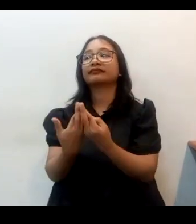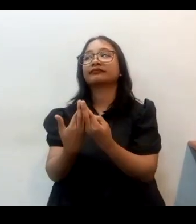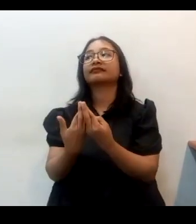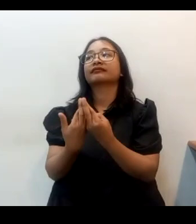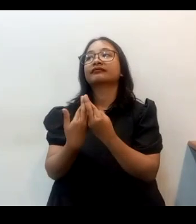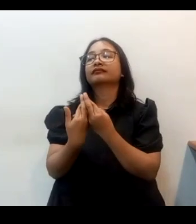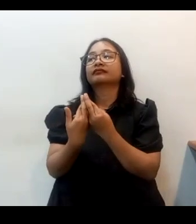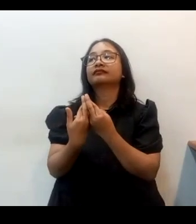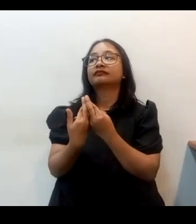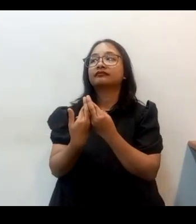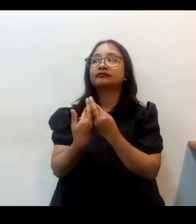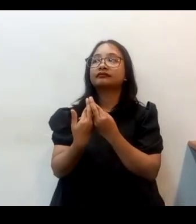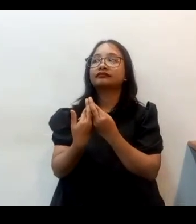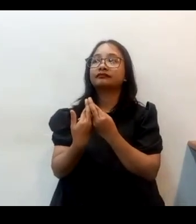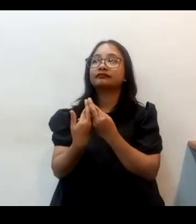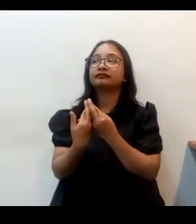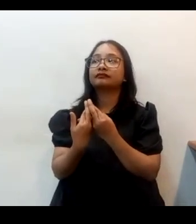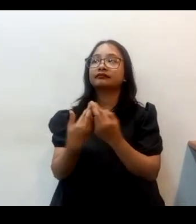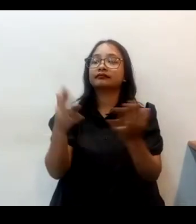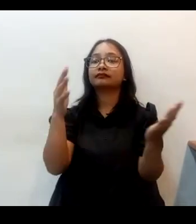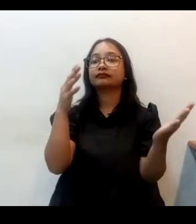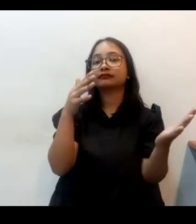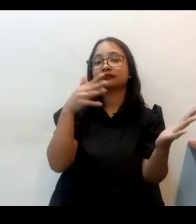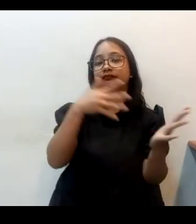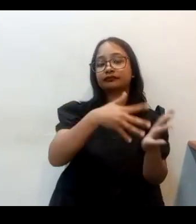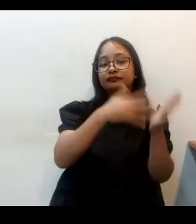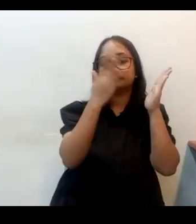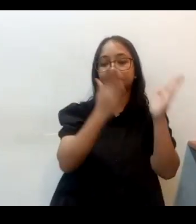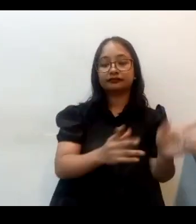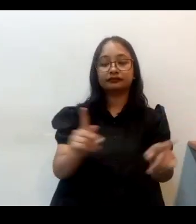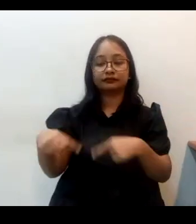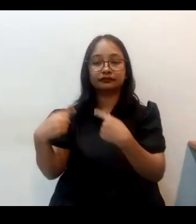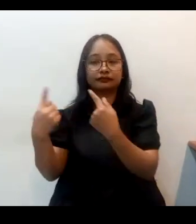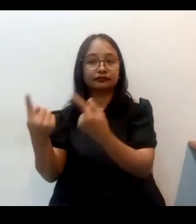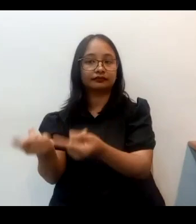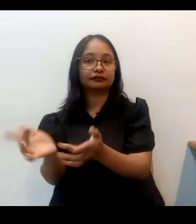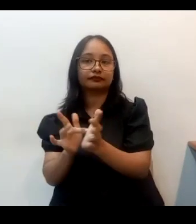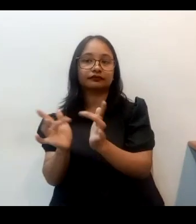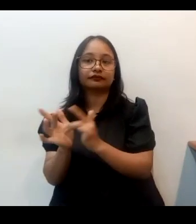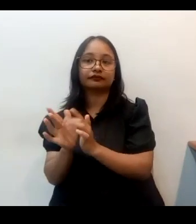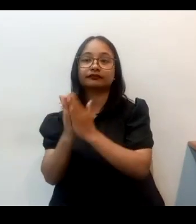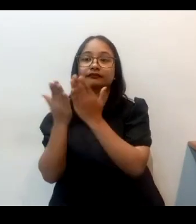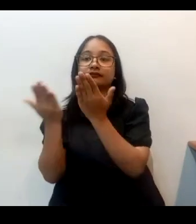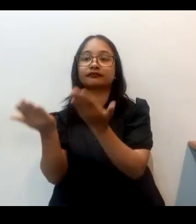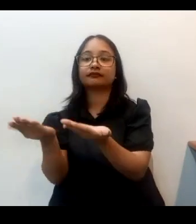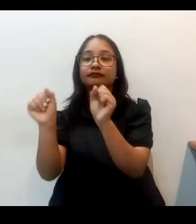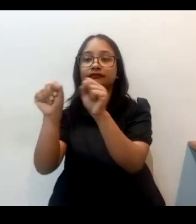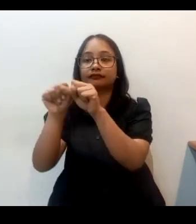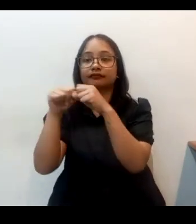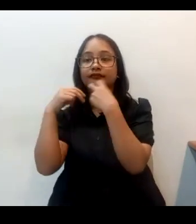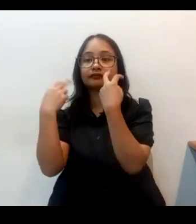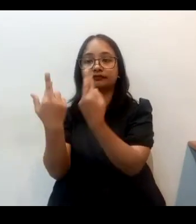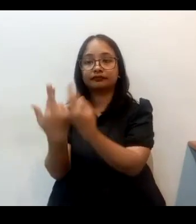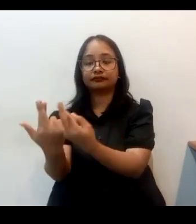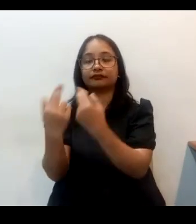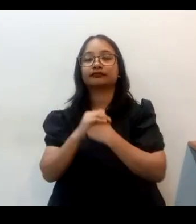suspend and to another day, they send the class students to our Bible seminar. Kaya kahit na patuloy po yung